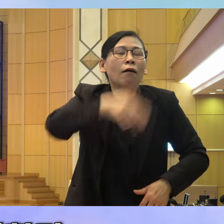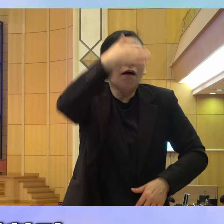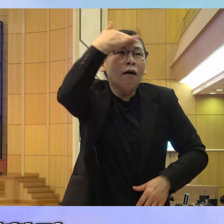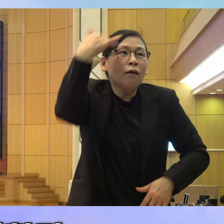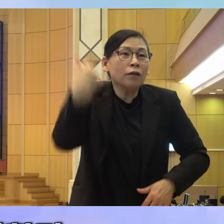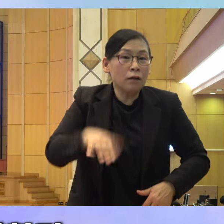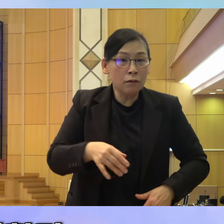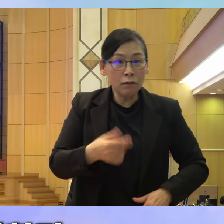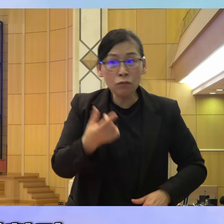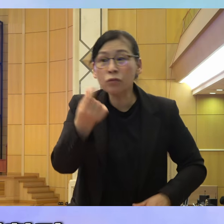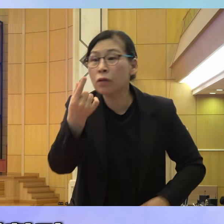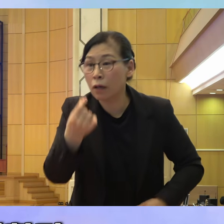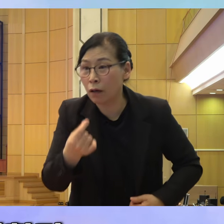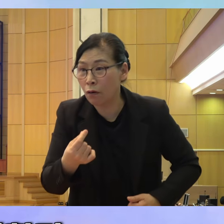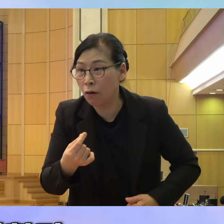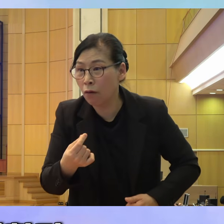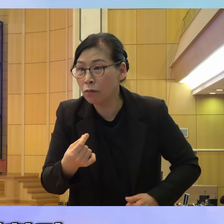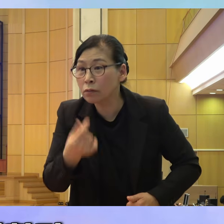한번 가면